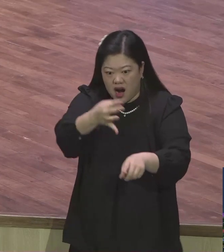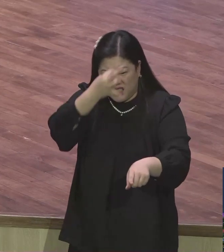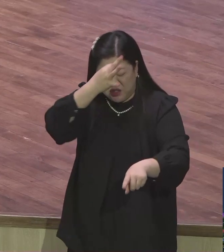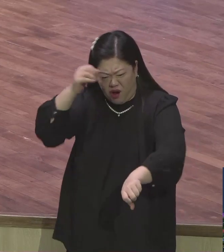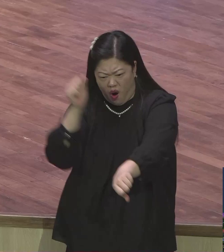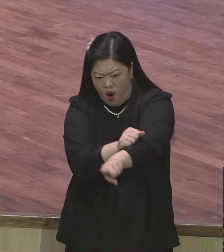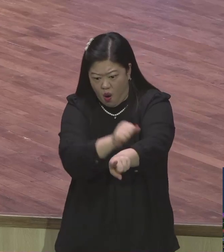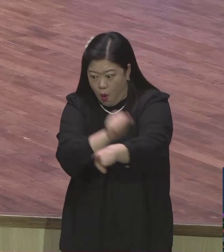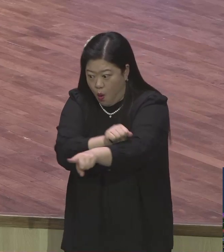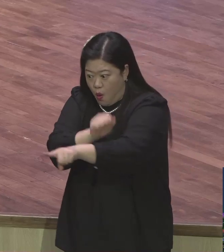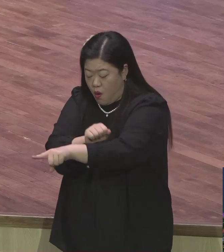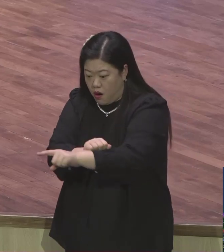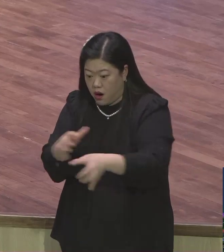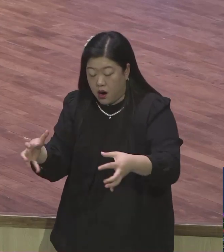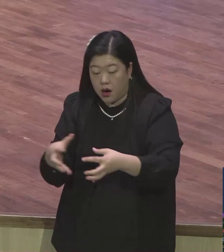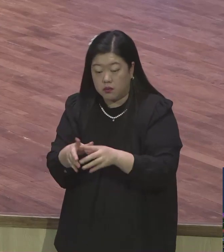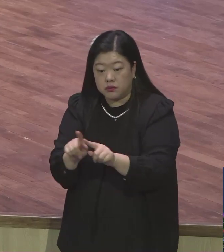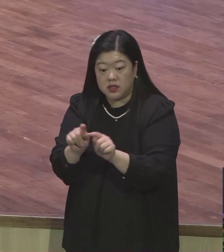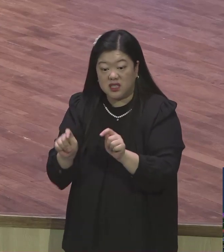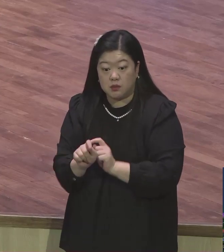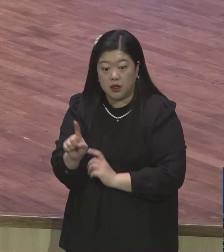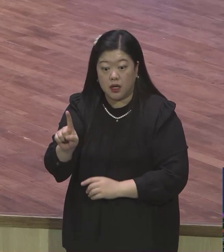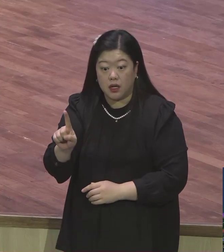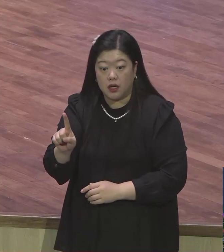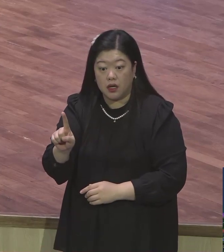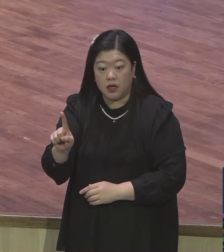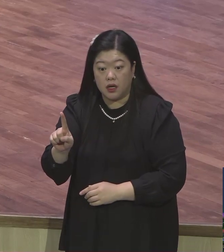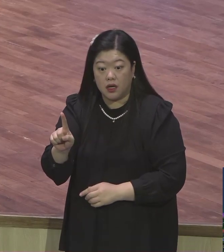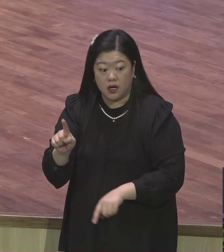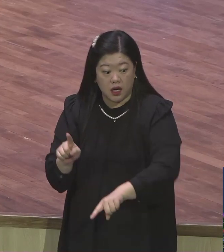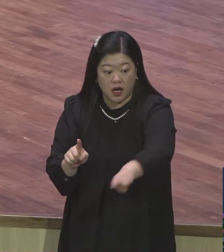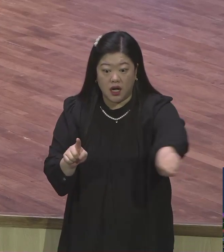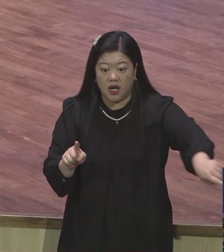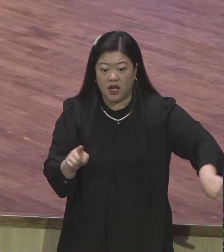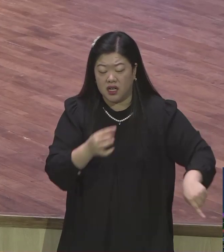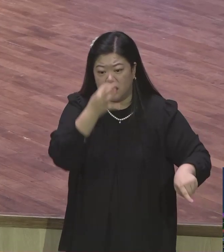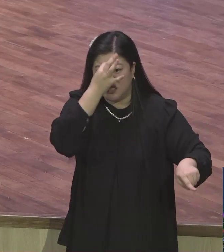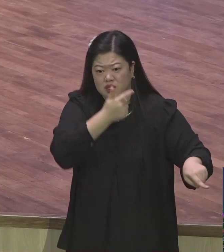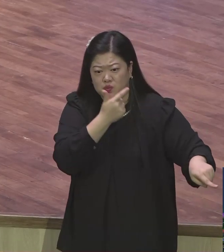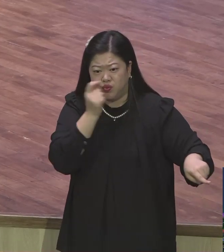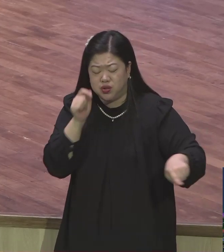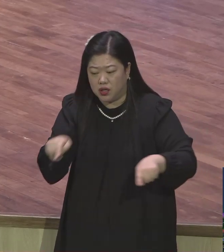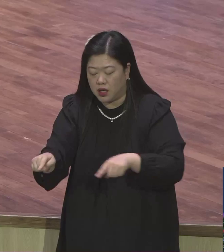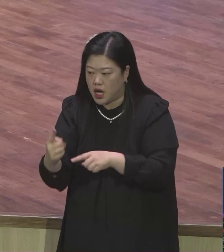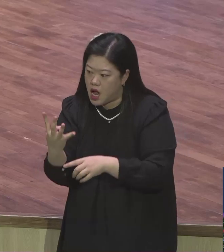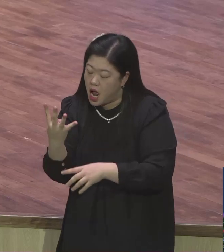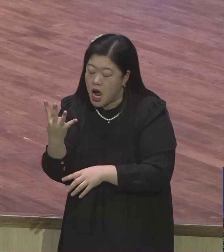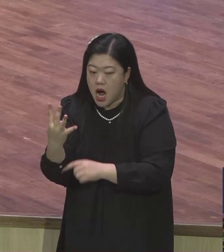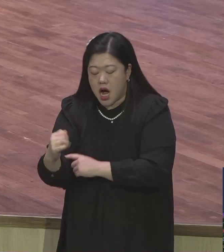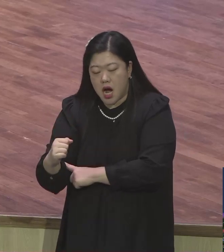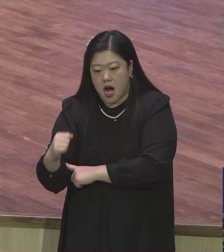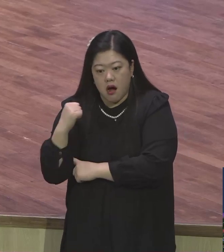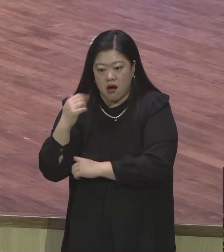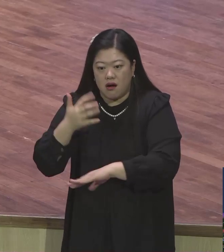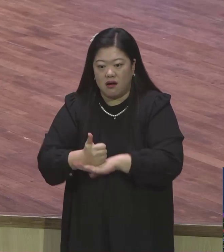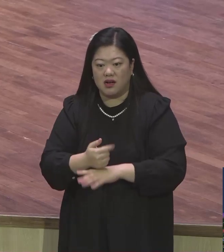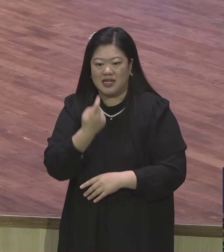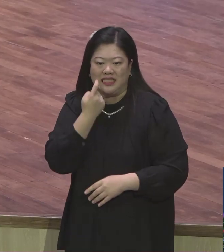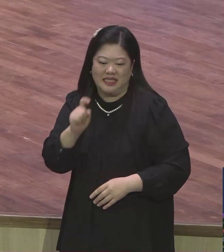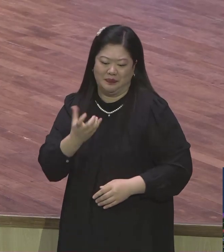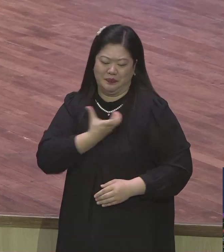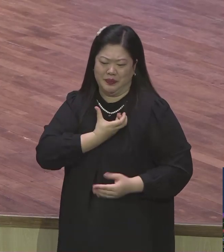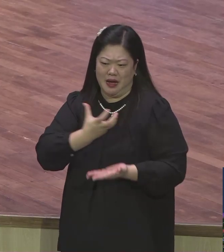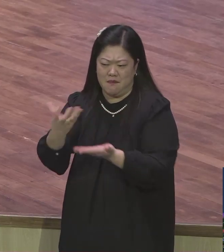딱 이루어서 올림픽에 나가니까 뭐 게임이 됩니까? 이유 뭐 말할 것도 없이 금메달을